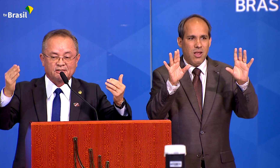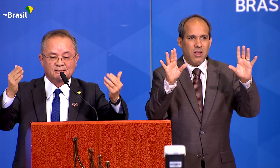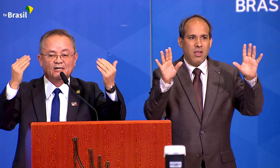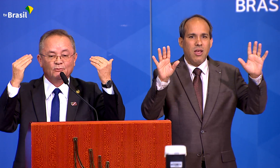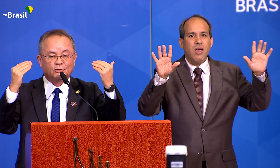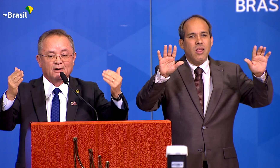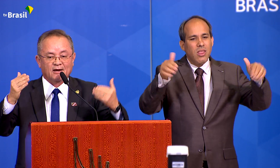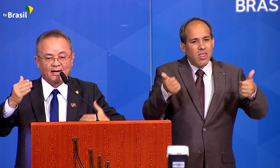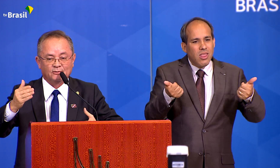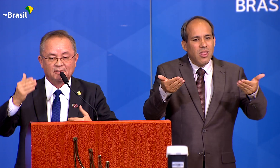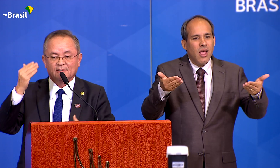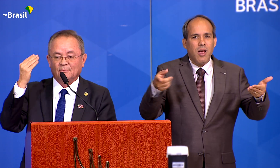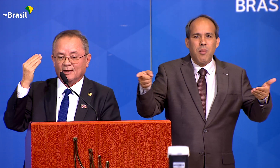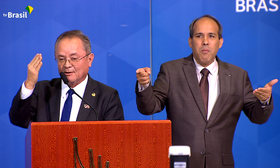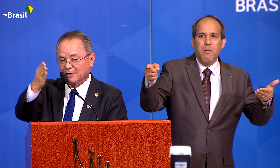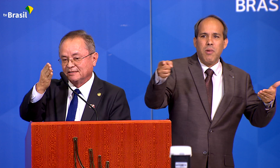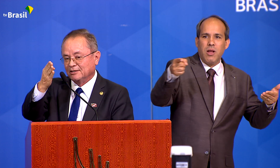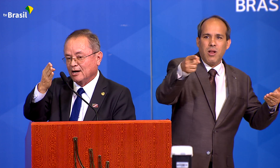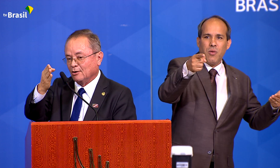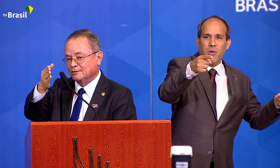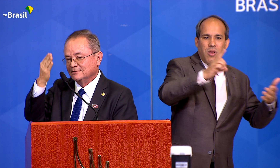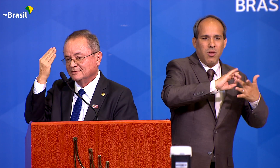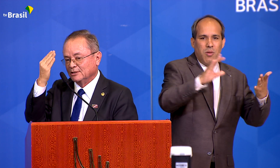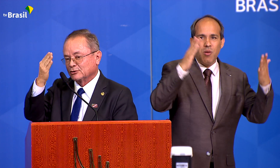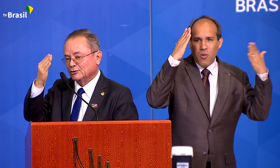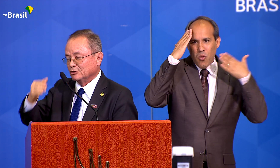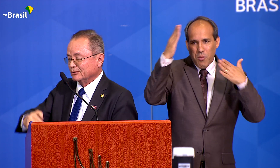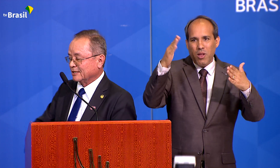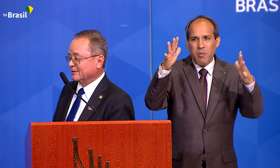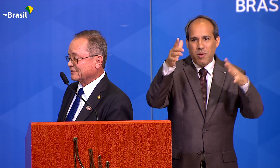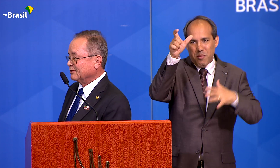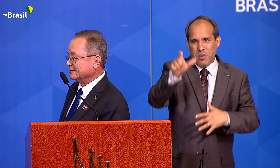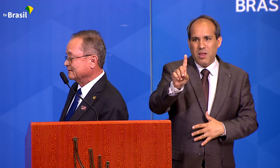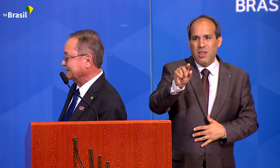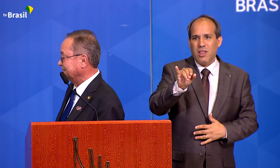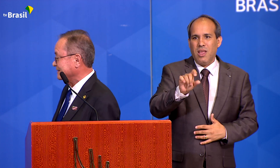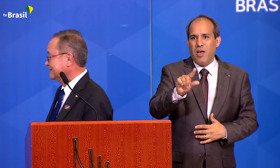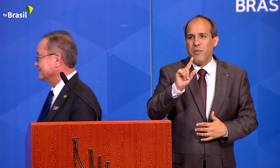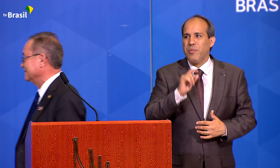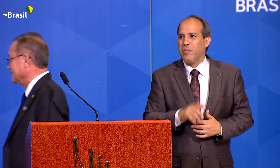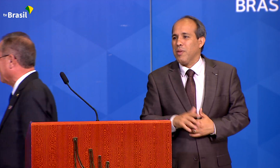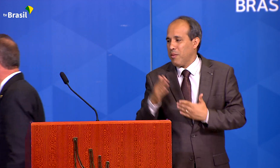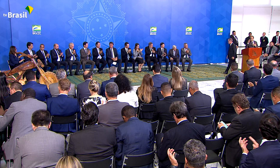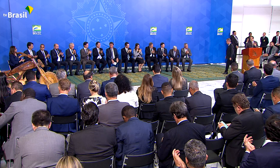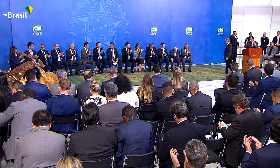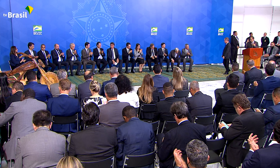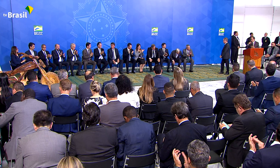as asas sobre nós muito obrigado Parabéns Daniel Deus continue te abençoando